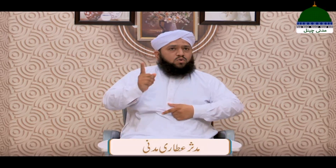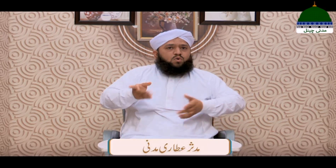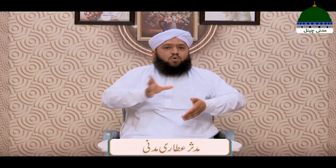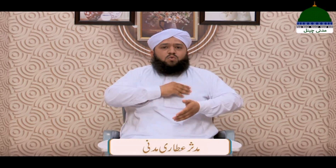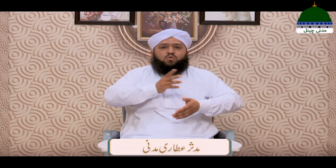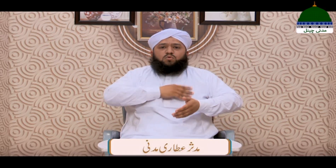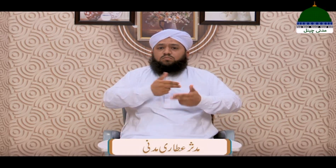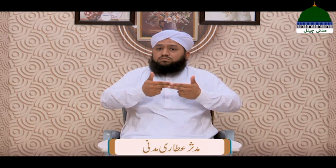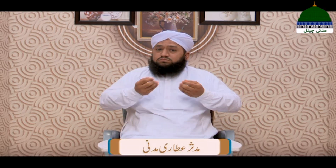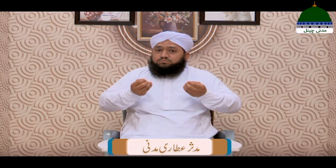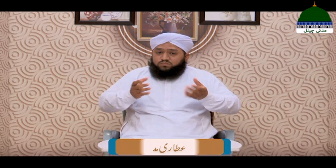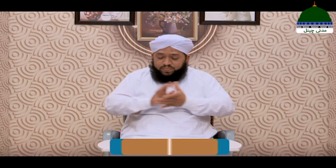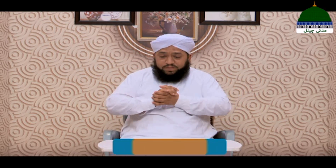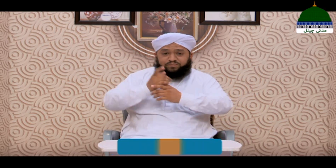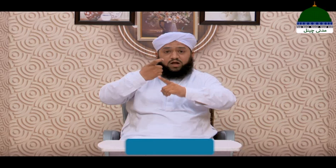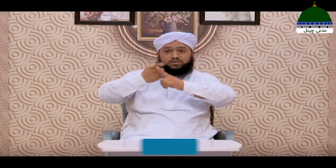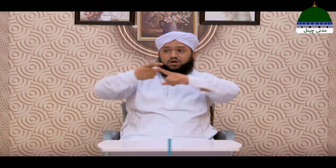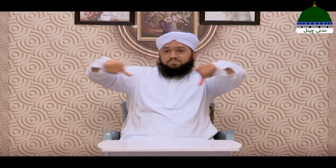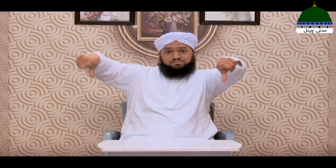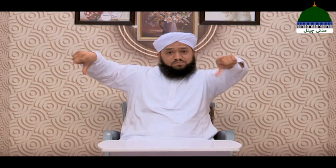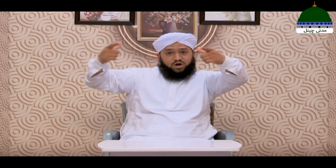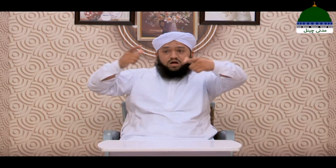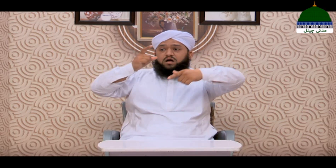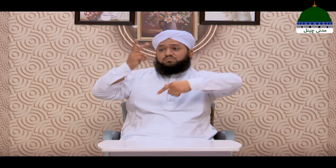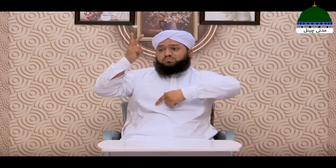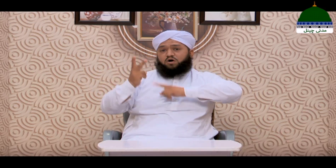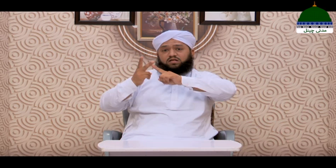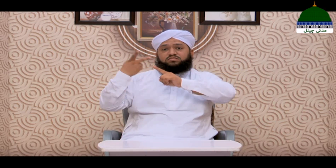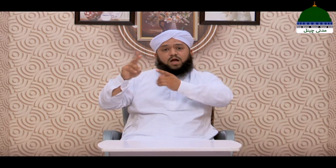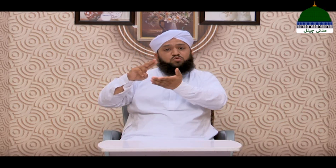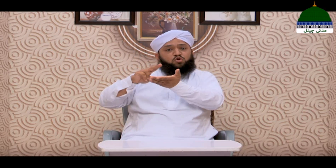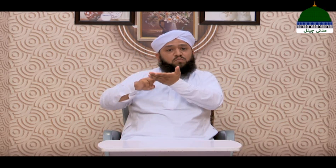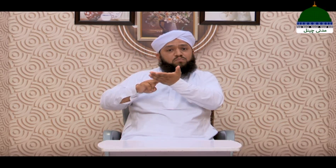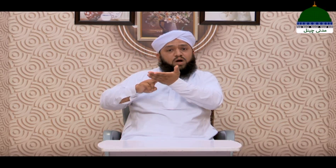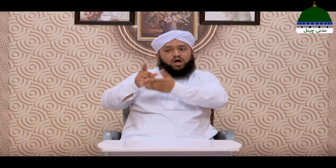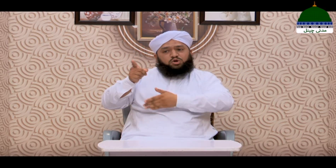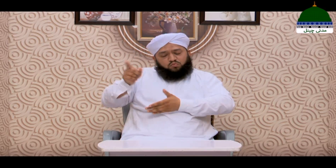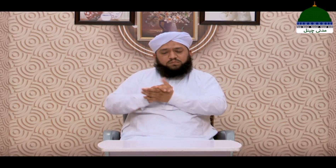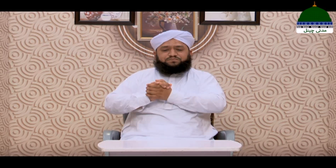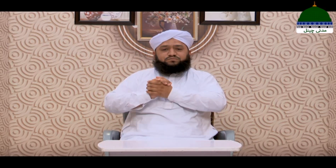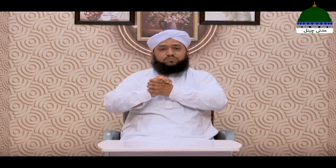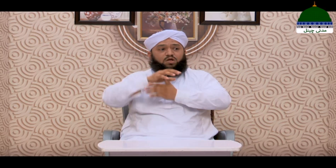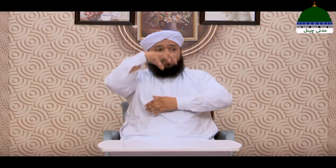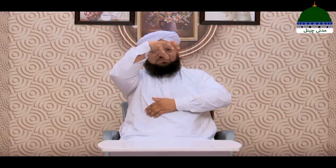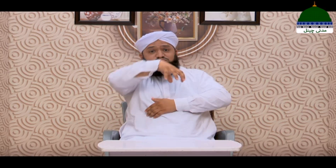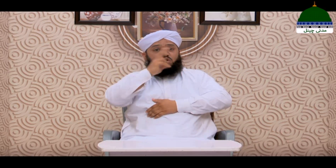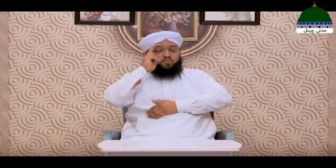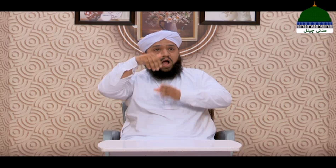ڈال دیا۔ چنانچہ کسریٰ کے نائب نعمان بن منذر نے عبد المسیح کو سطیح کاہن کے پاس